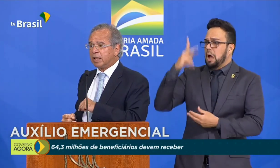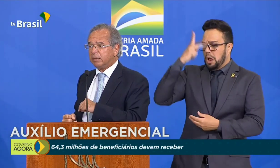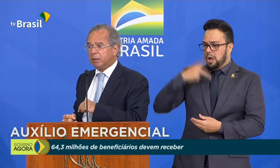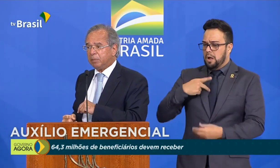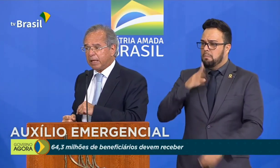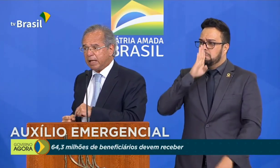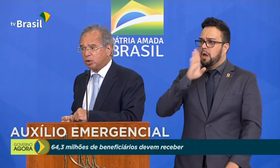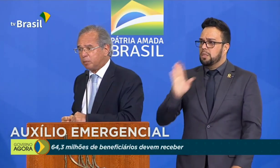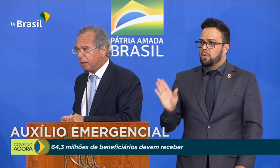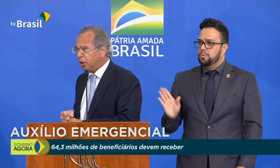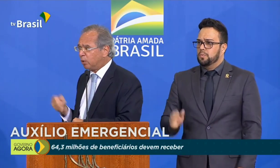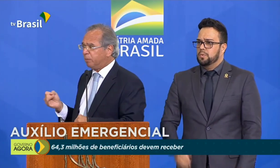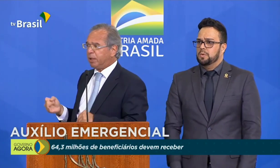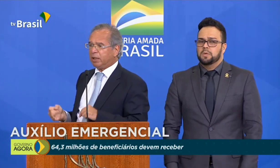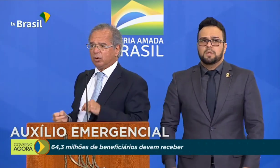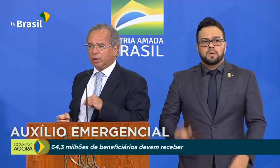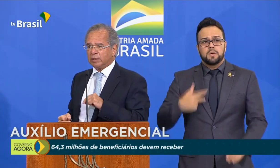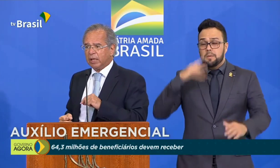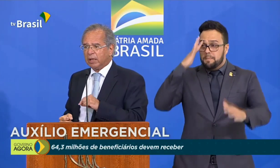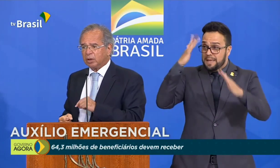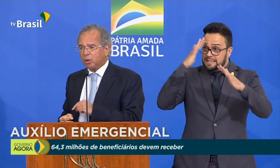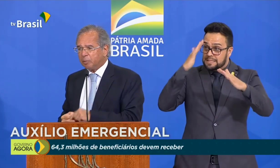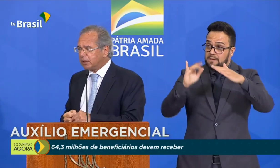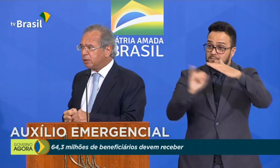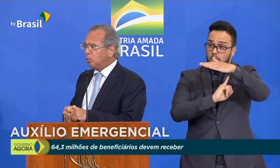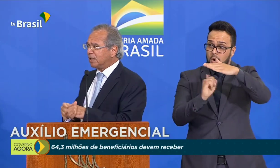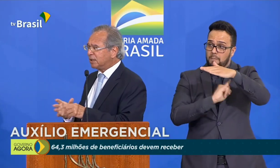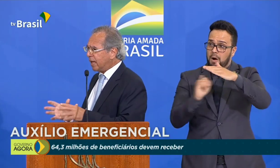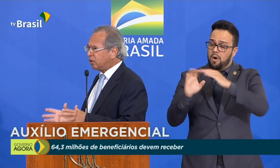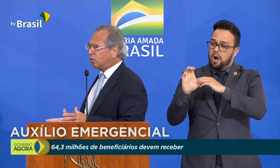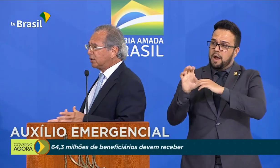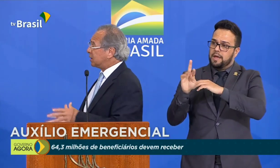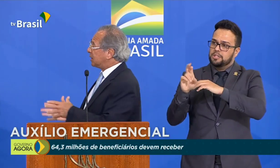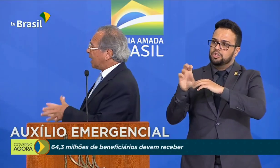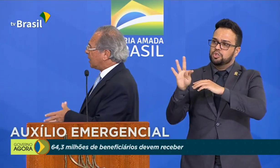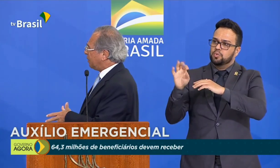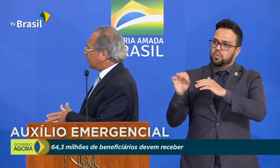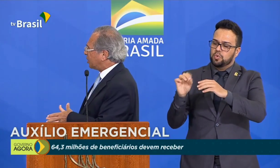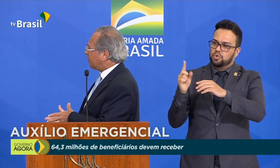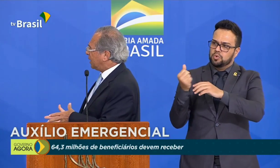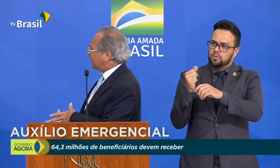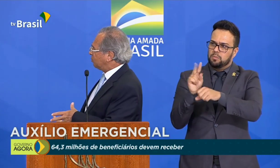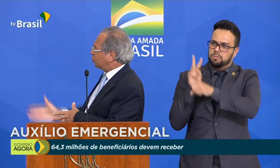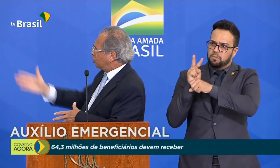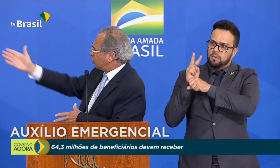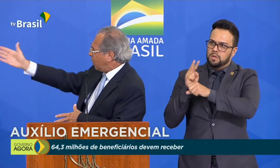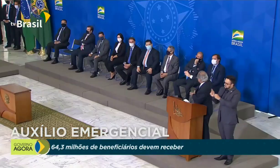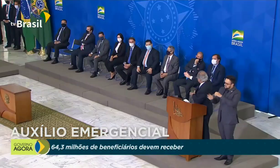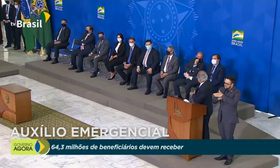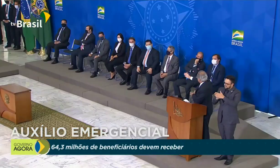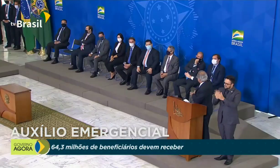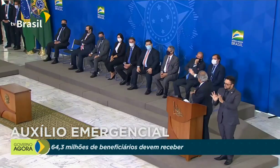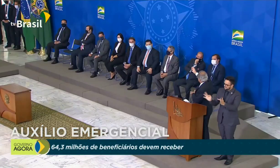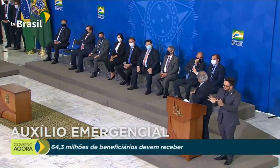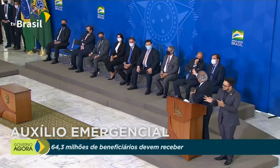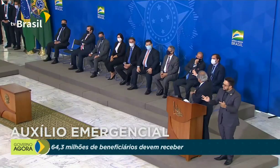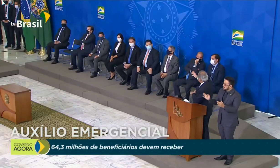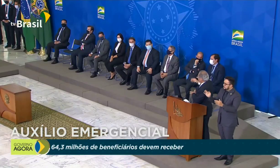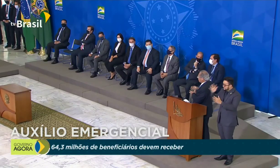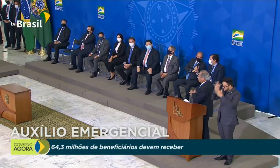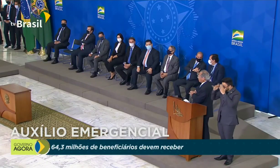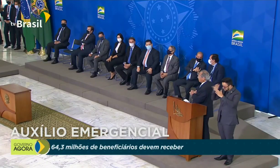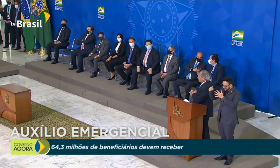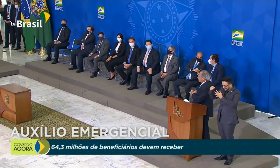pensando em crédito para microempreendedores, nós estamos pensando numa série de coisas que certamente trabalharemos junto com a Câmara e